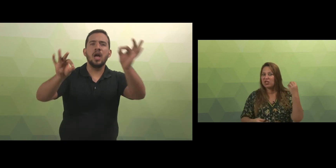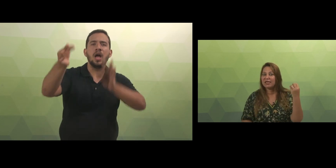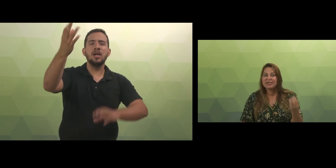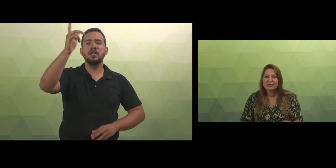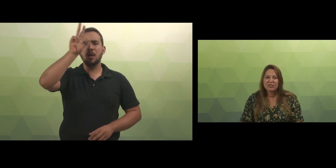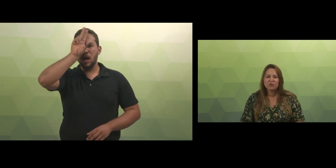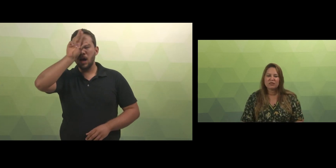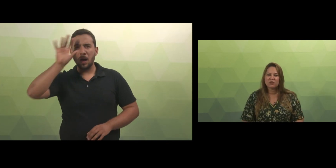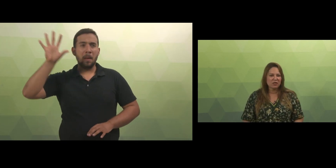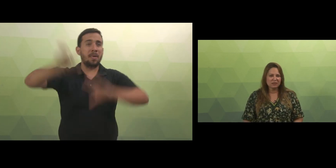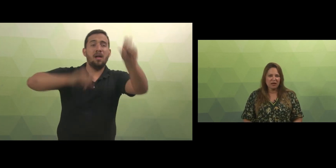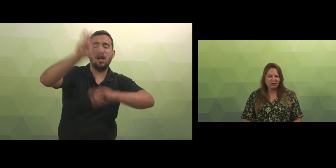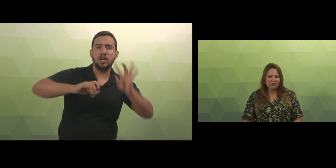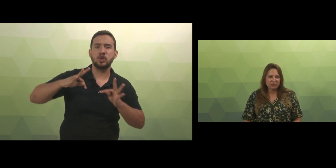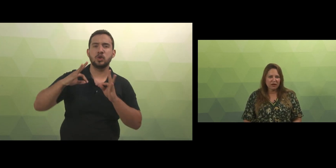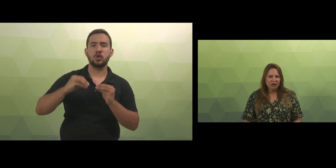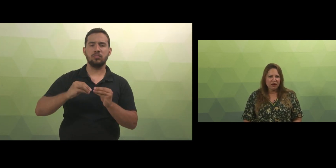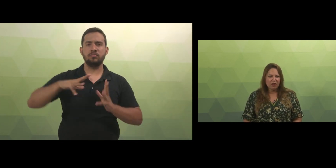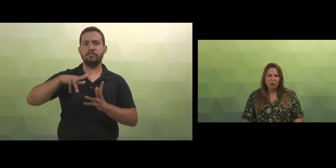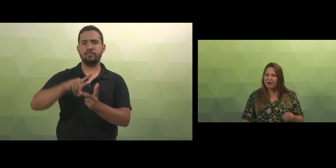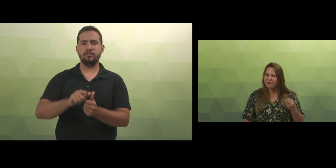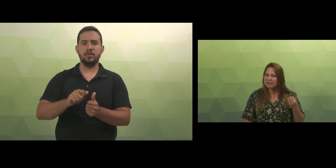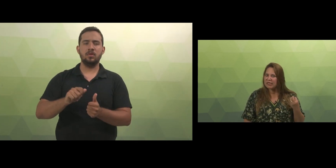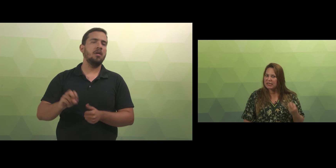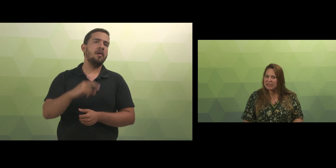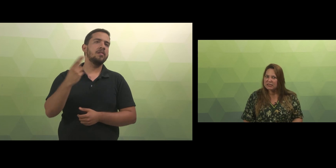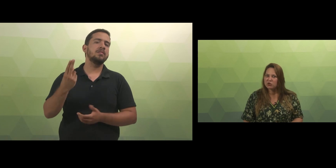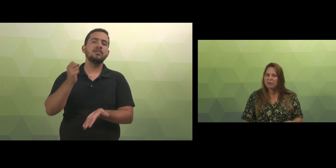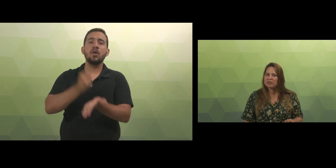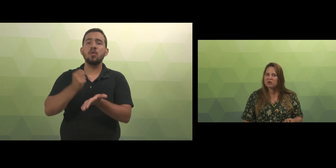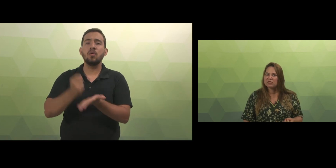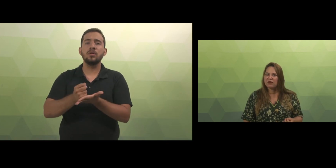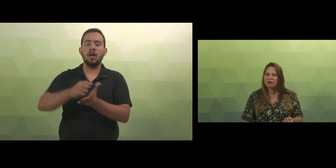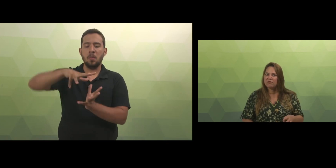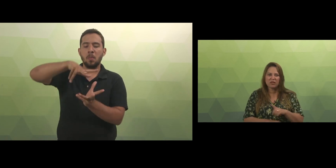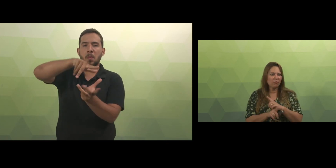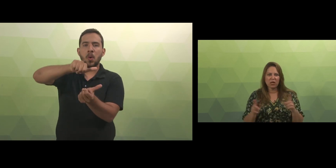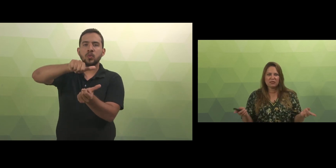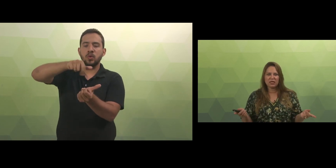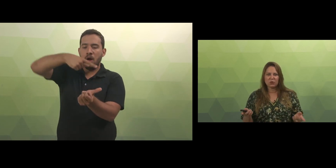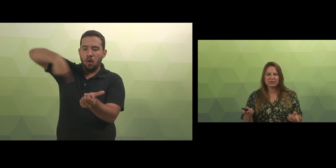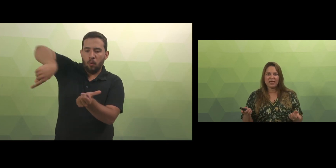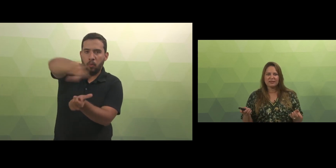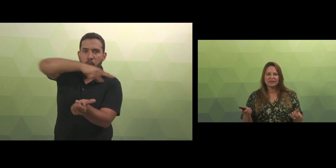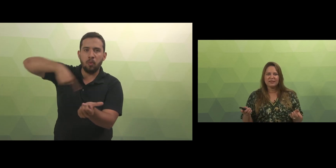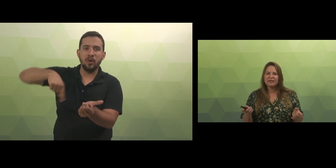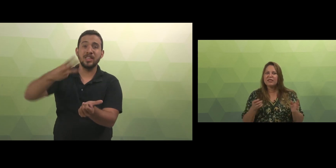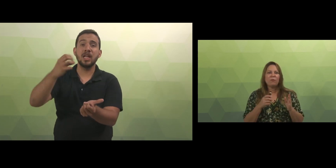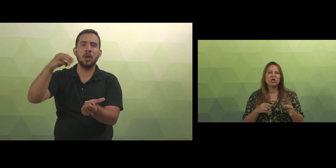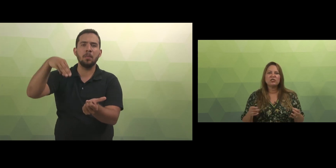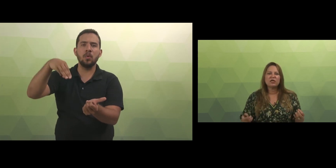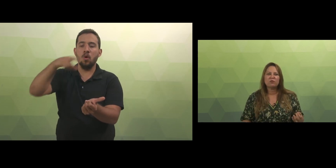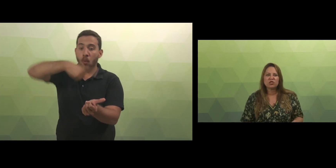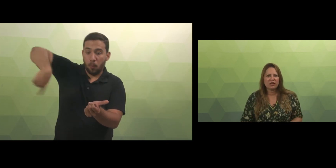venda de herança de pessoa que está viva? Uma vez que a herança de uma pessoa que está viva não pode ser negociada.